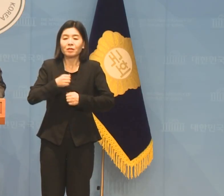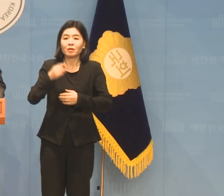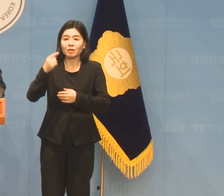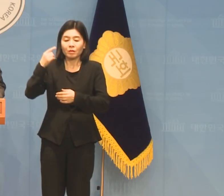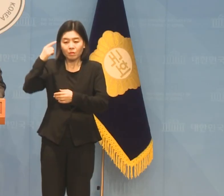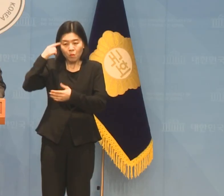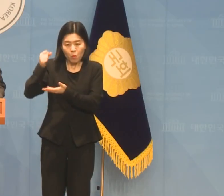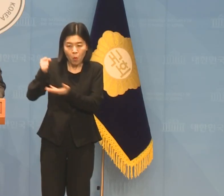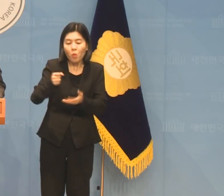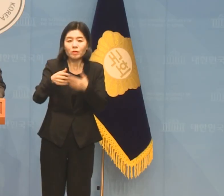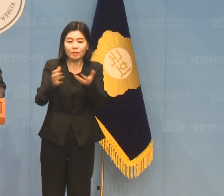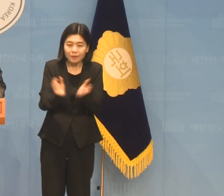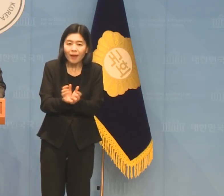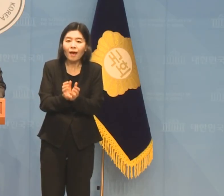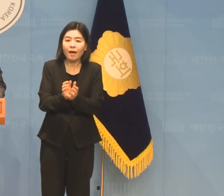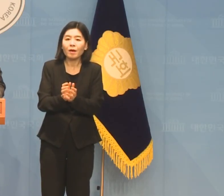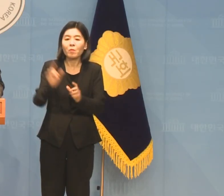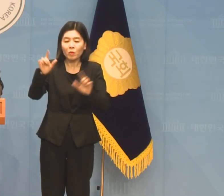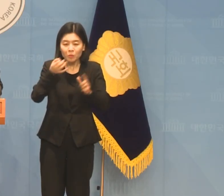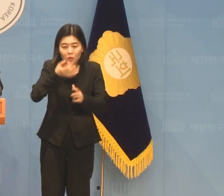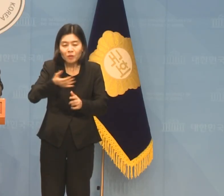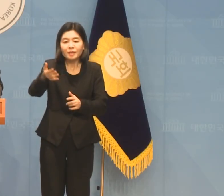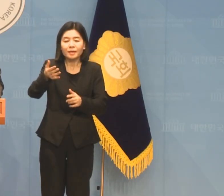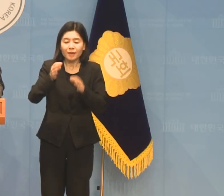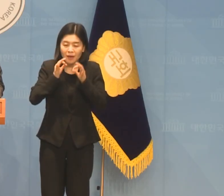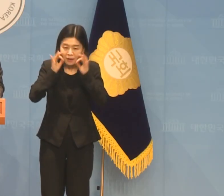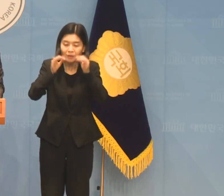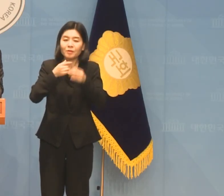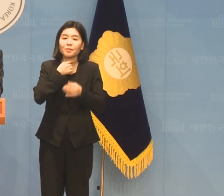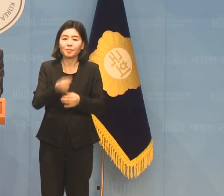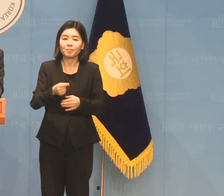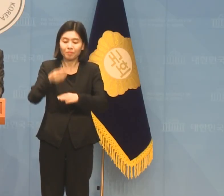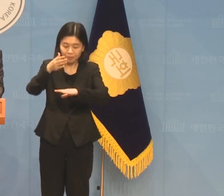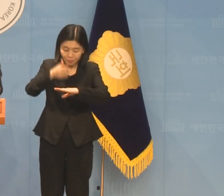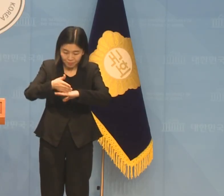대선에 임하기를 간곡히 요구합니다. 감사합니다.